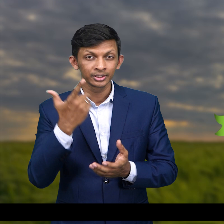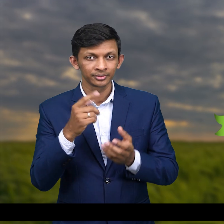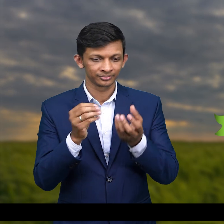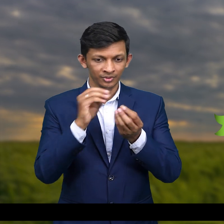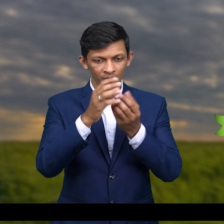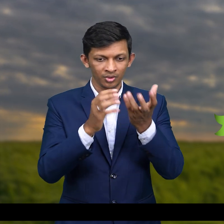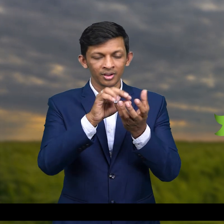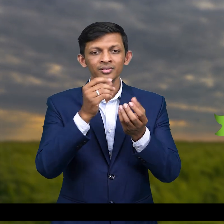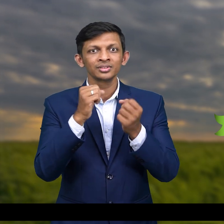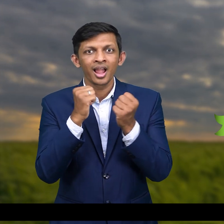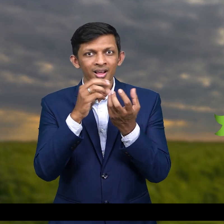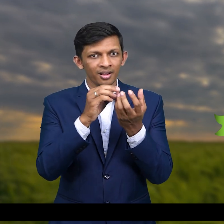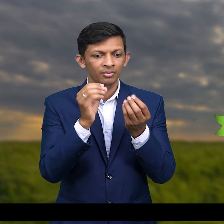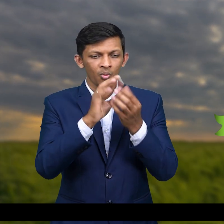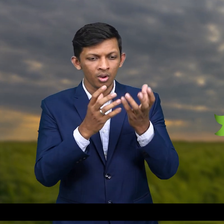संघनन,